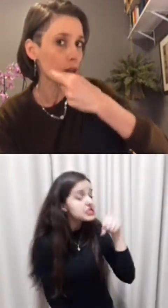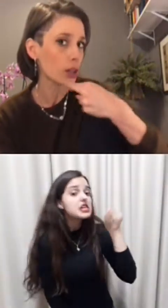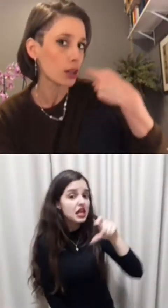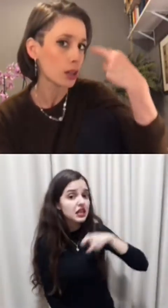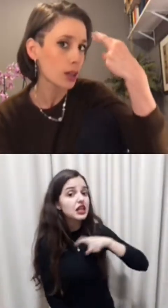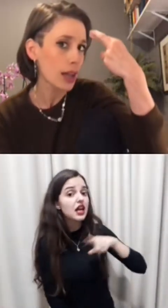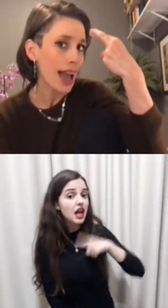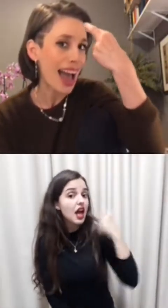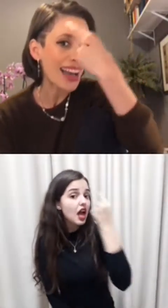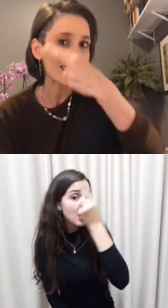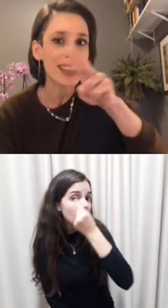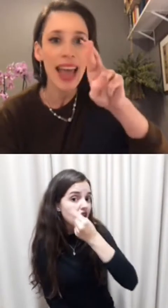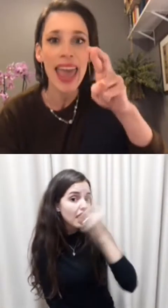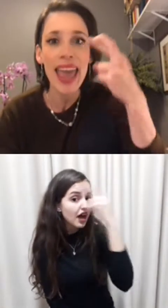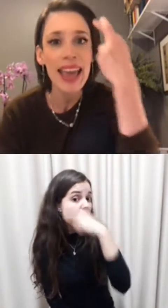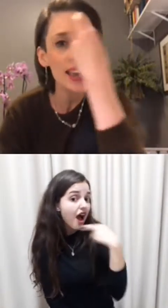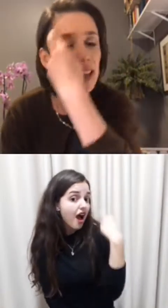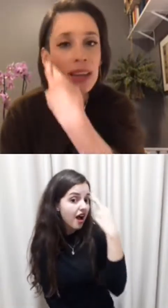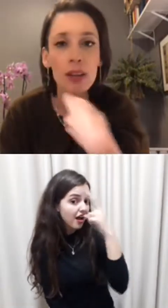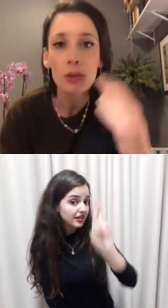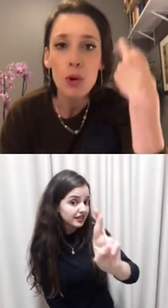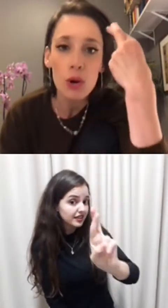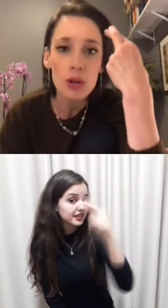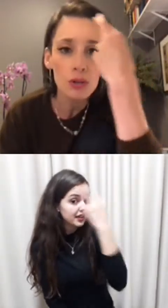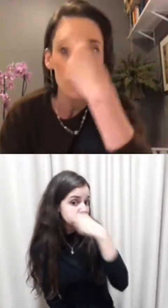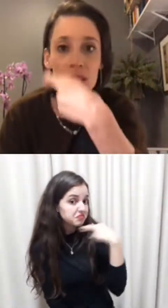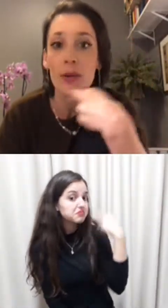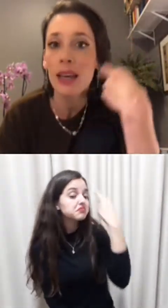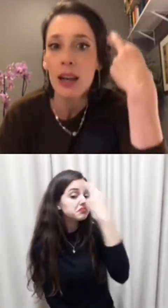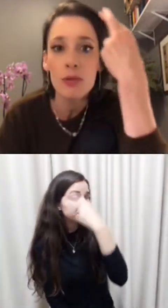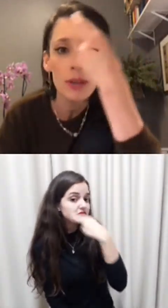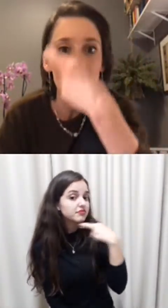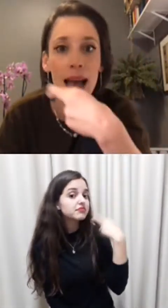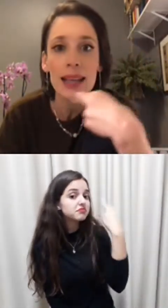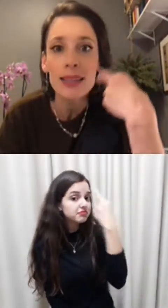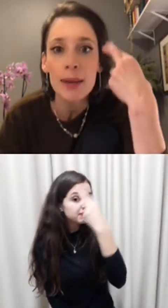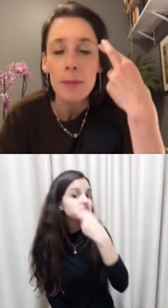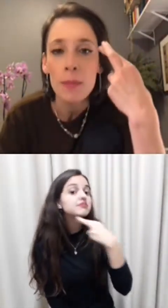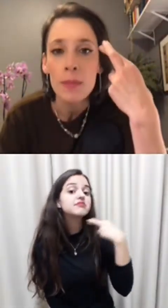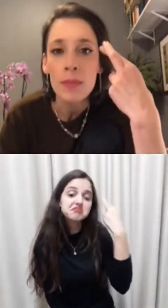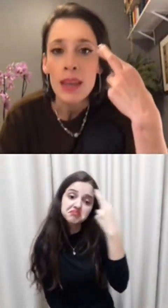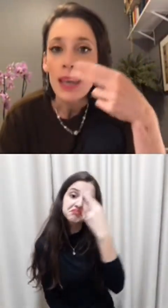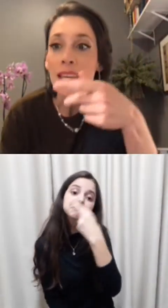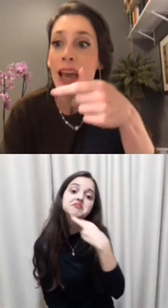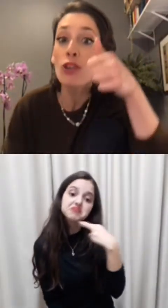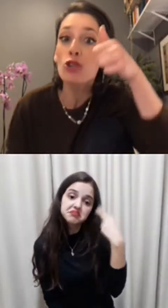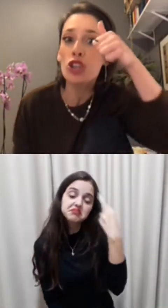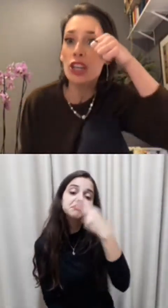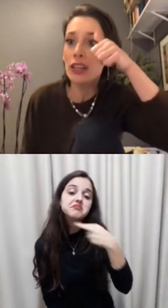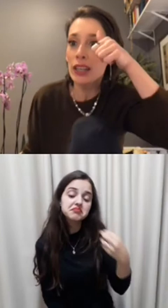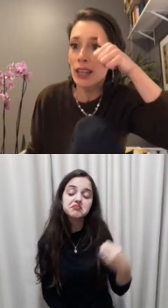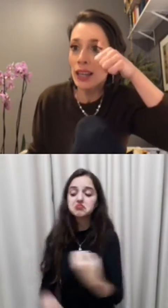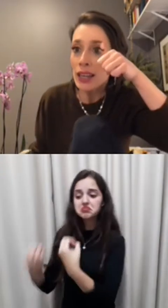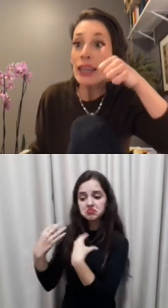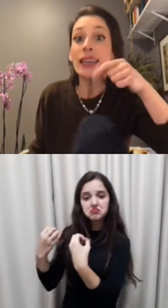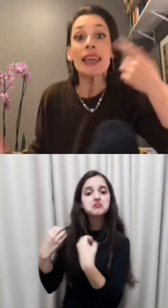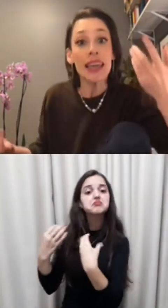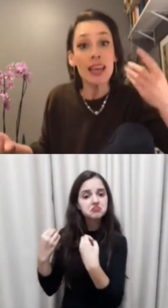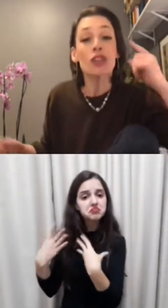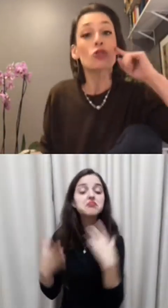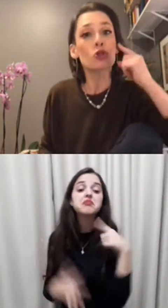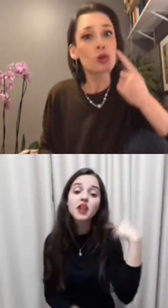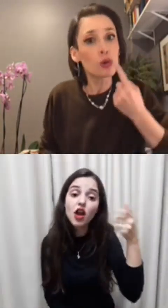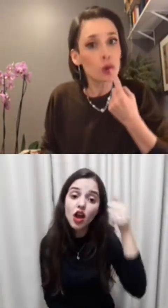ensinou. Raça, R no rosto, é o sinal que ela usa para raça. E aí o Gerlan,